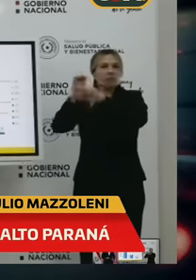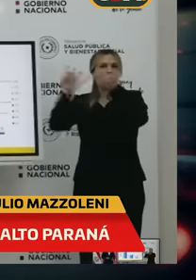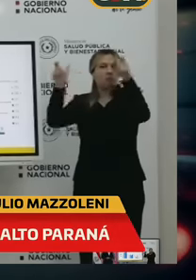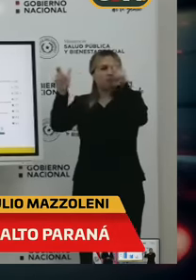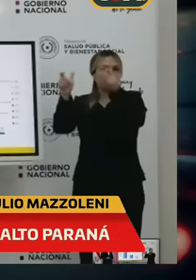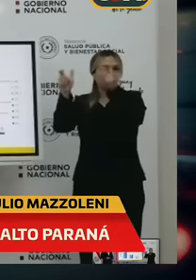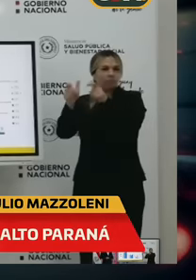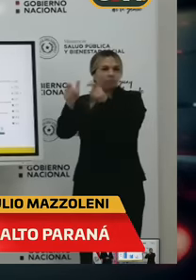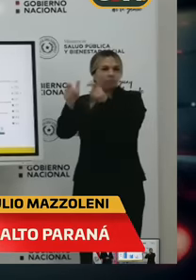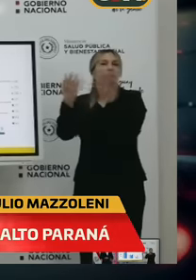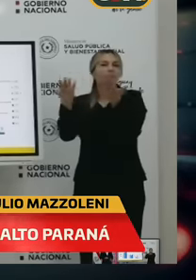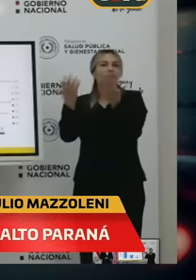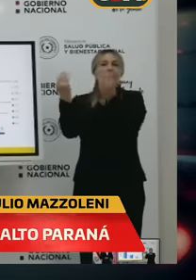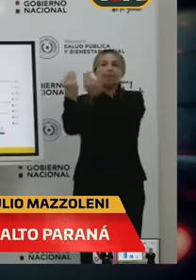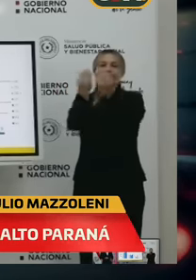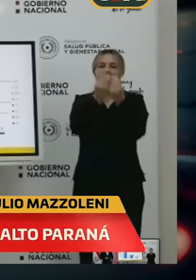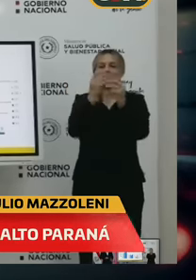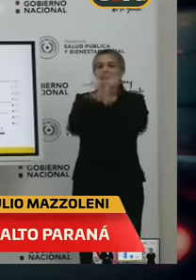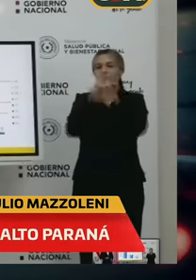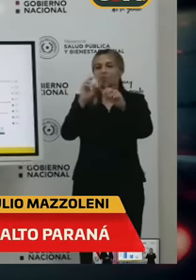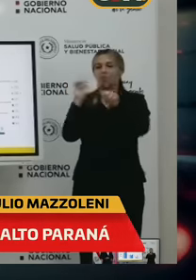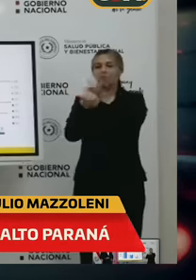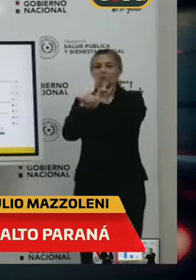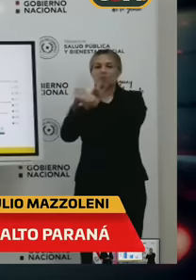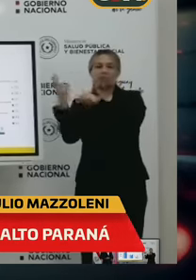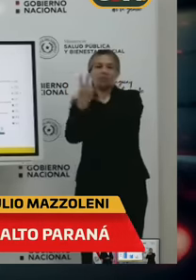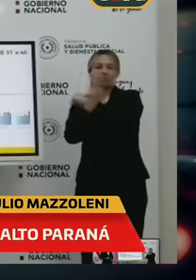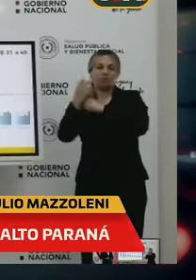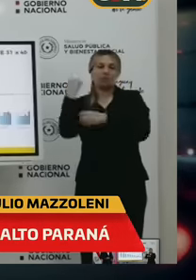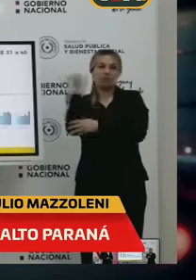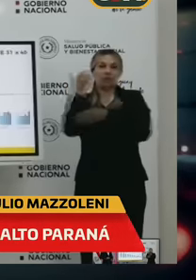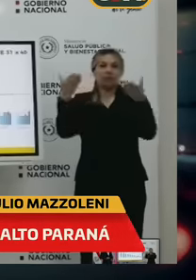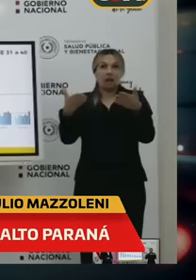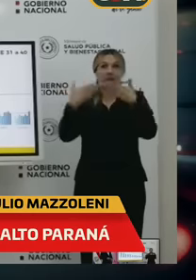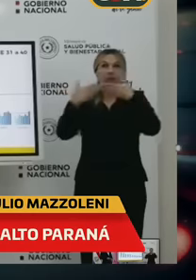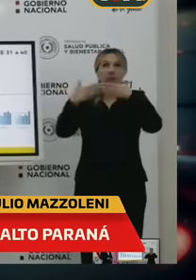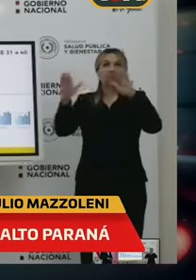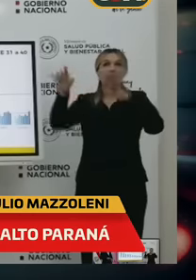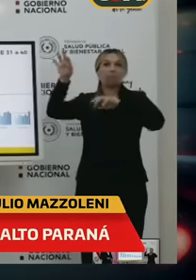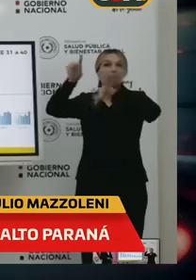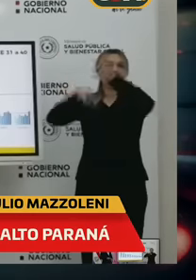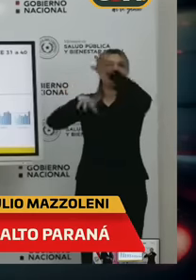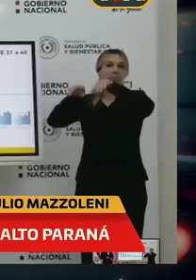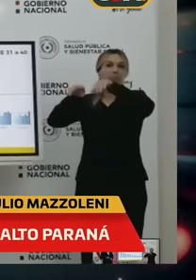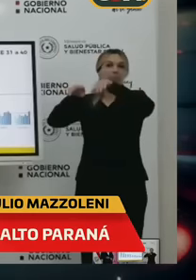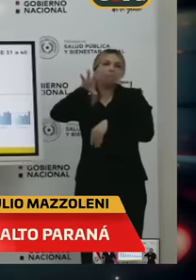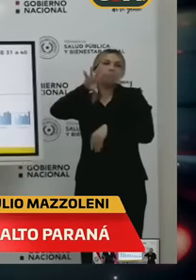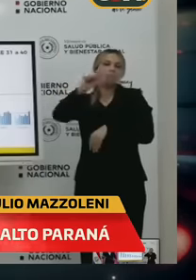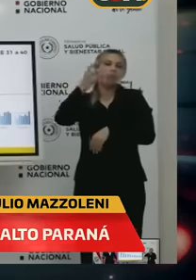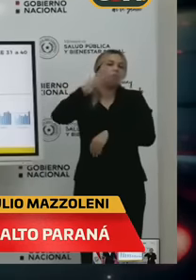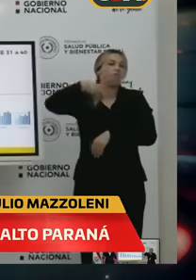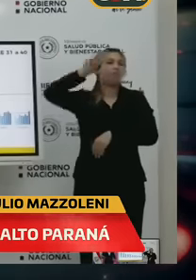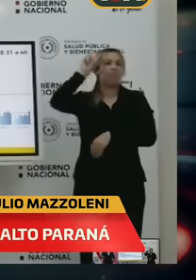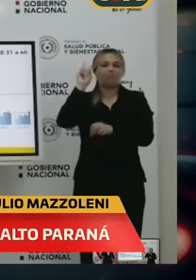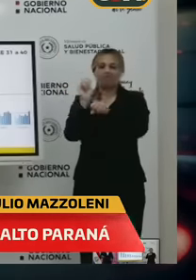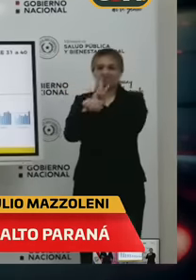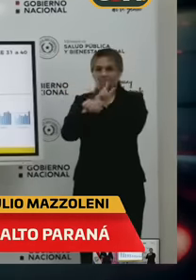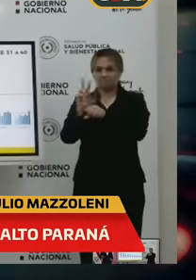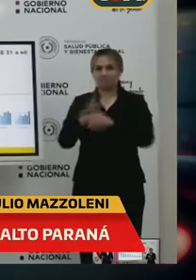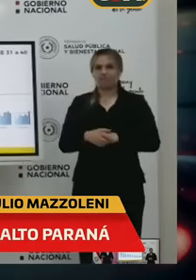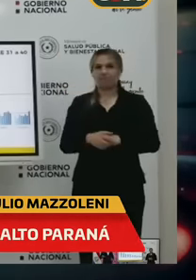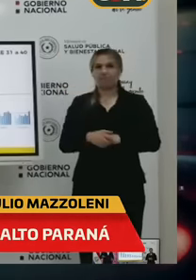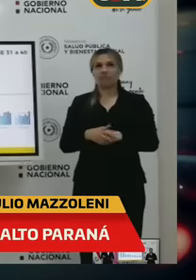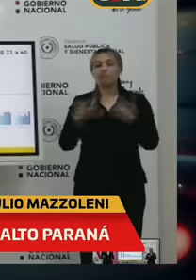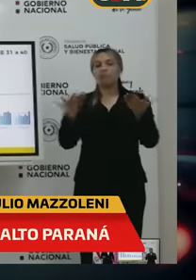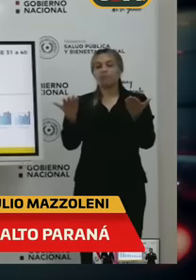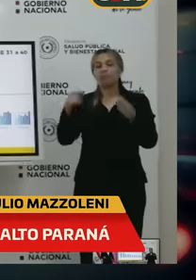desafío de la apertura que tenemos ahora de los puntos de entrada terrestres. Aquí, para entrar un poquito más en detalle